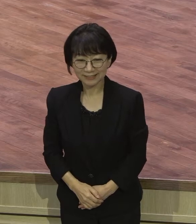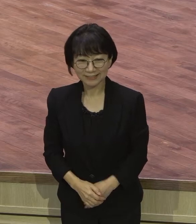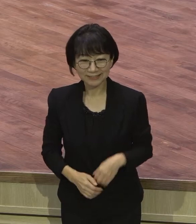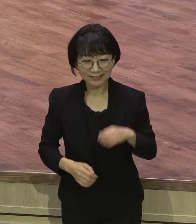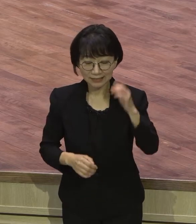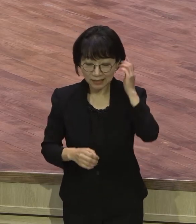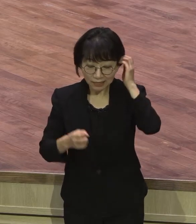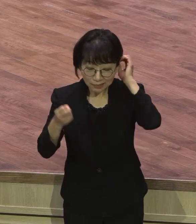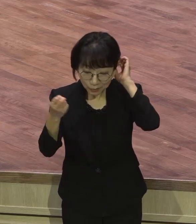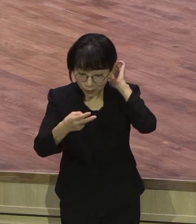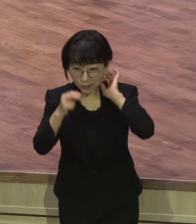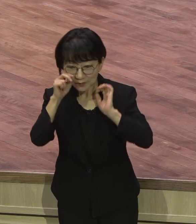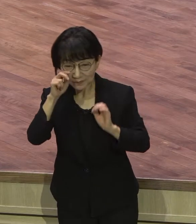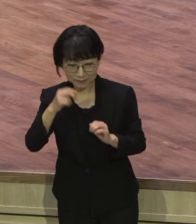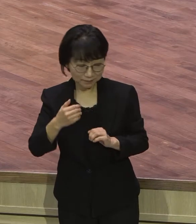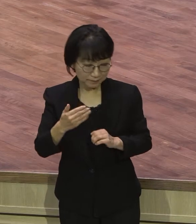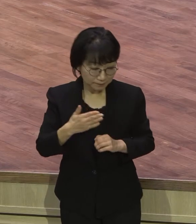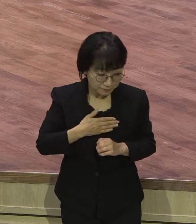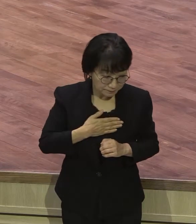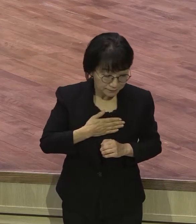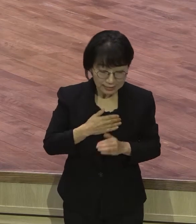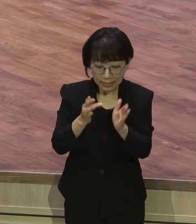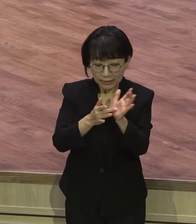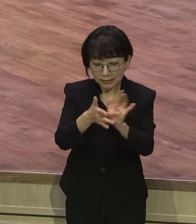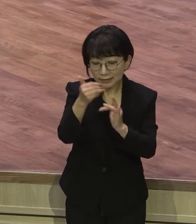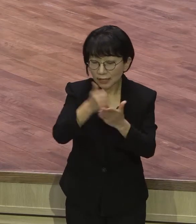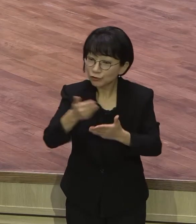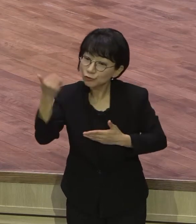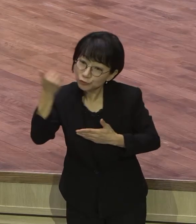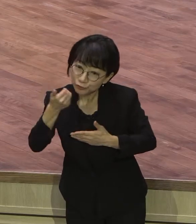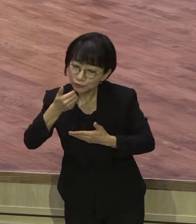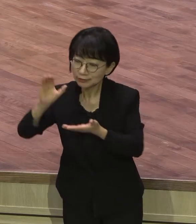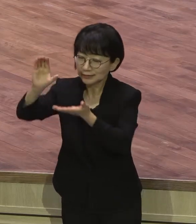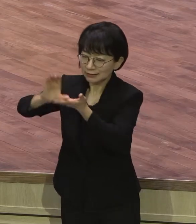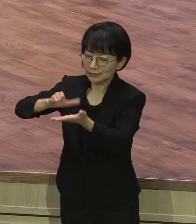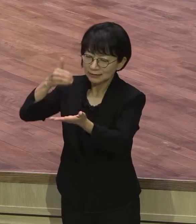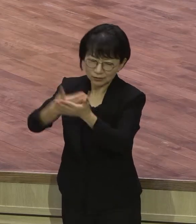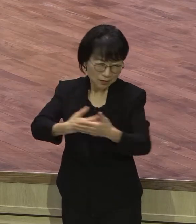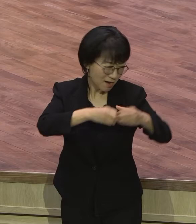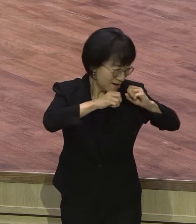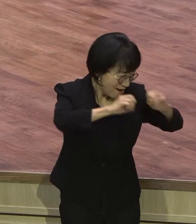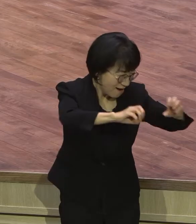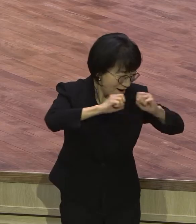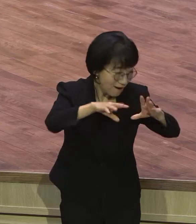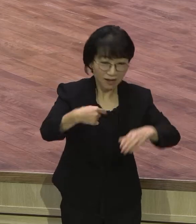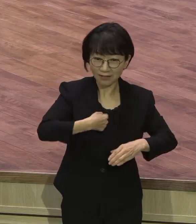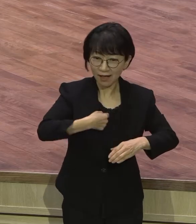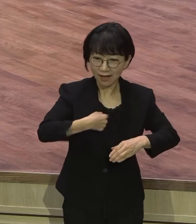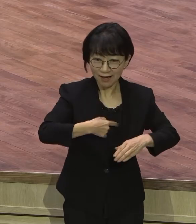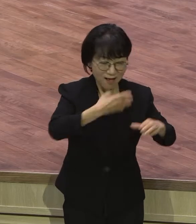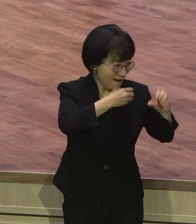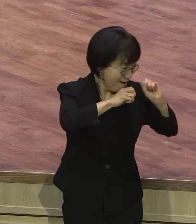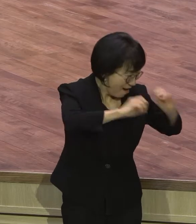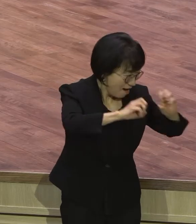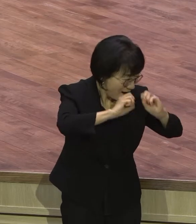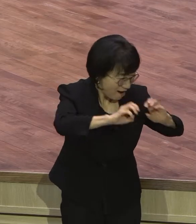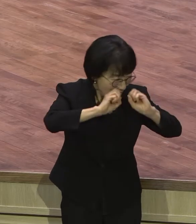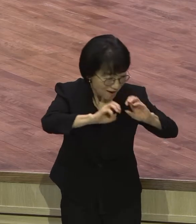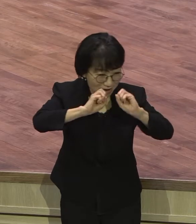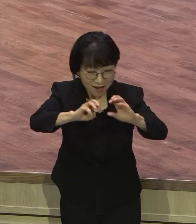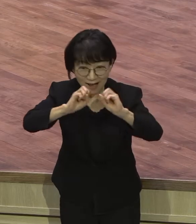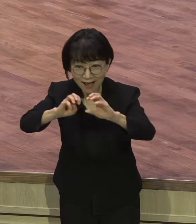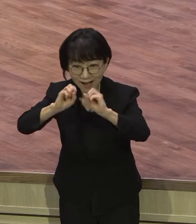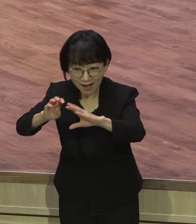자신을 통해서 예수가 그리스도 되신다는 이 사실을 알려지는 복음의 참